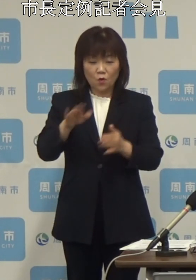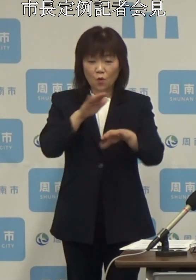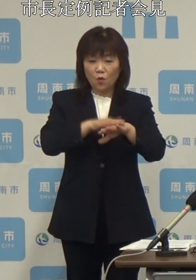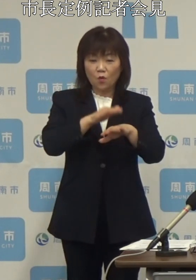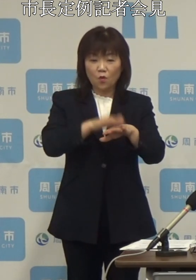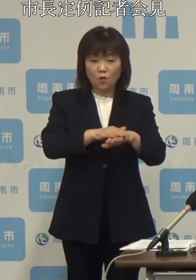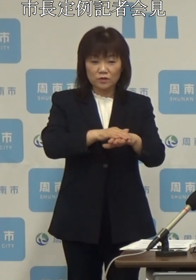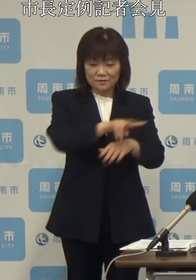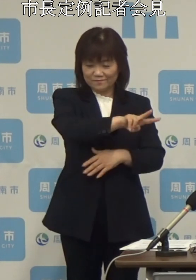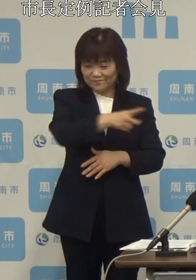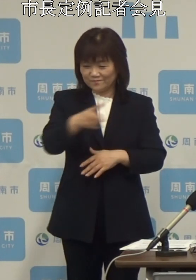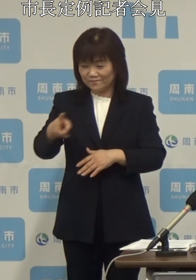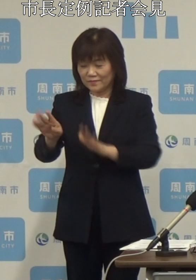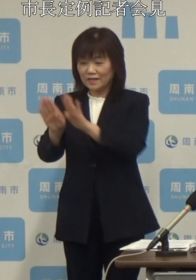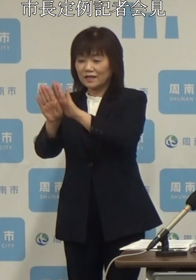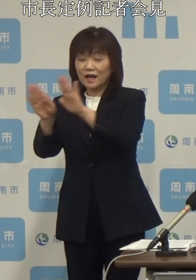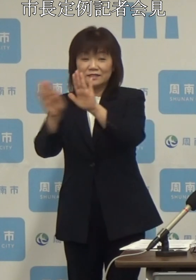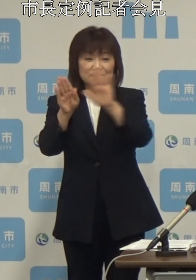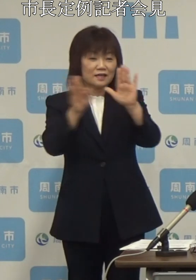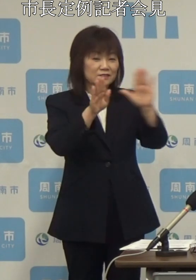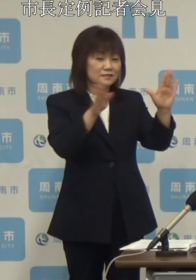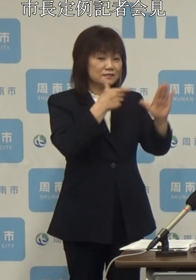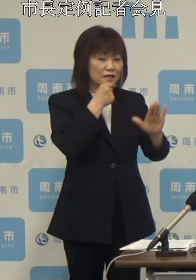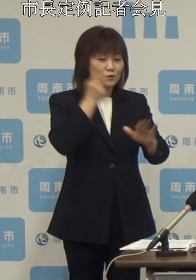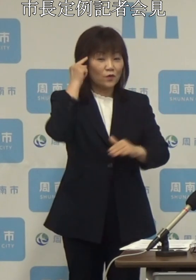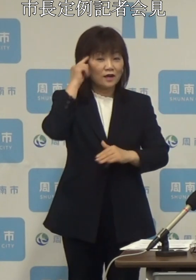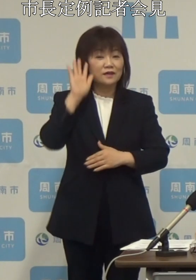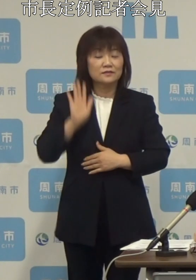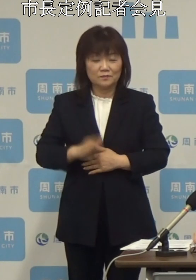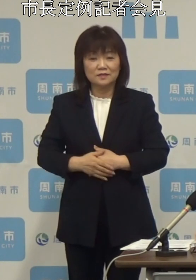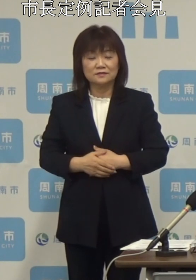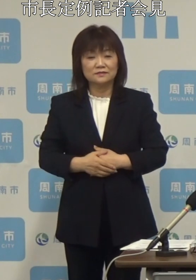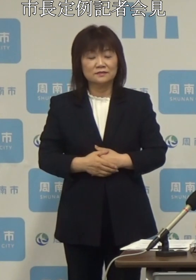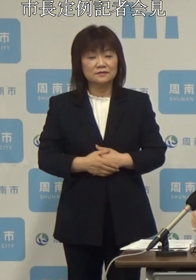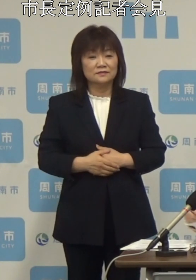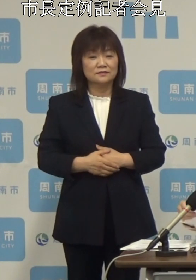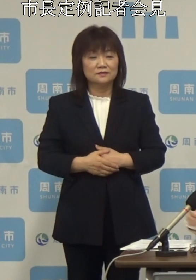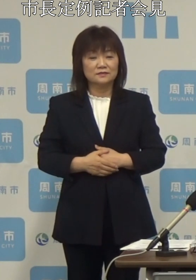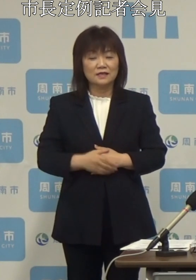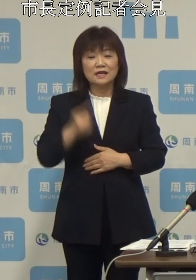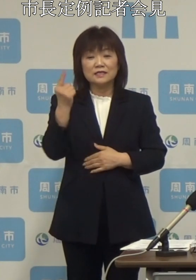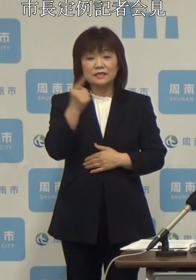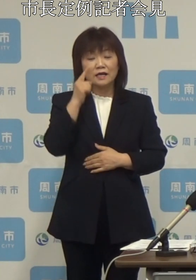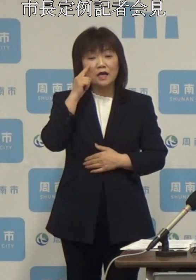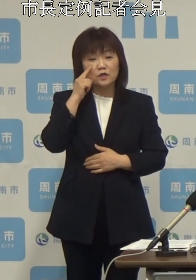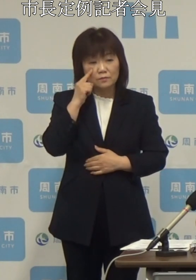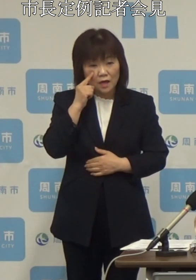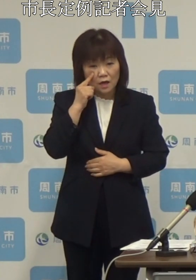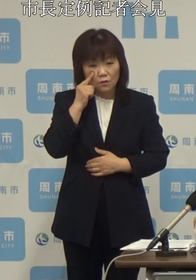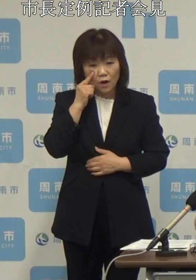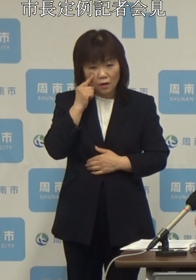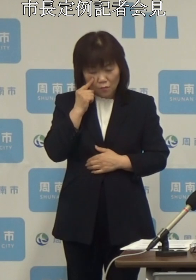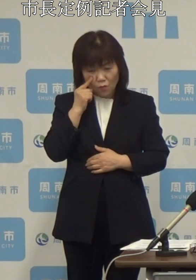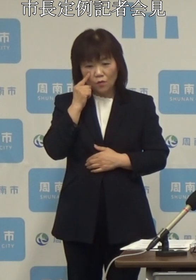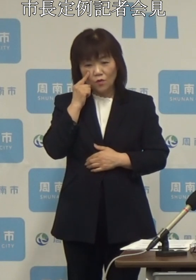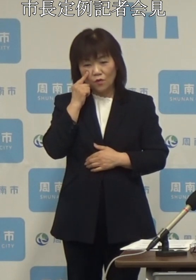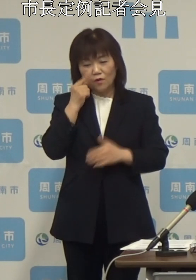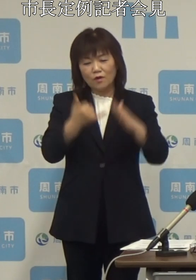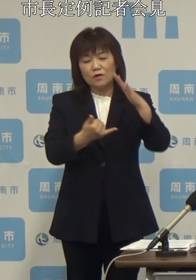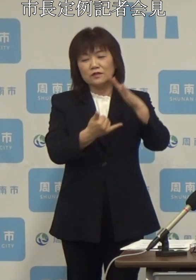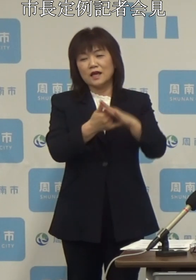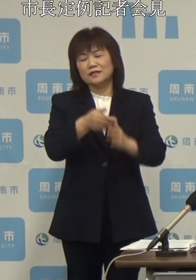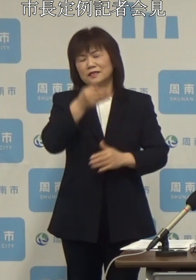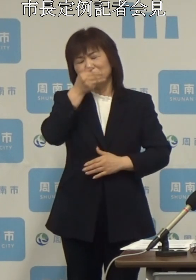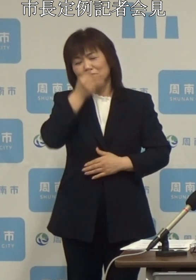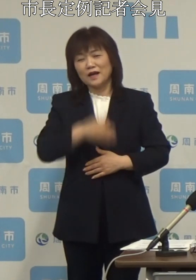開催していきたいと考えております。第1回目はすでに定員に達